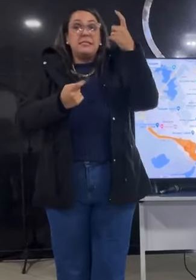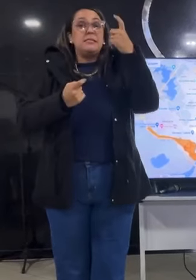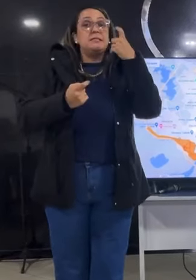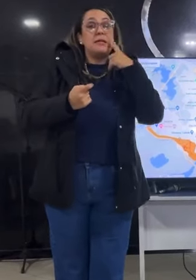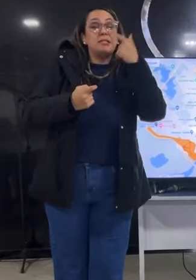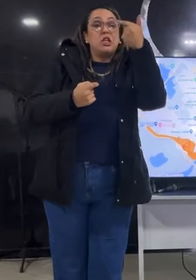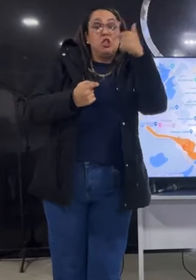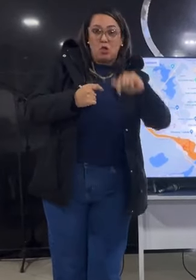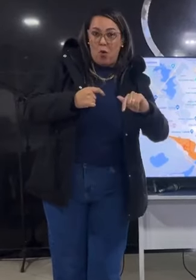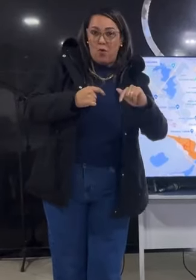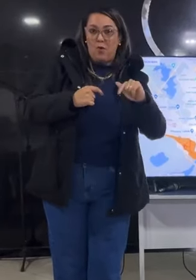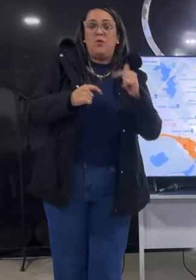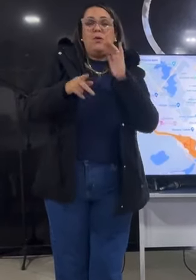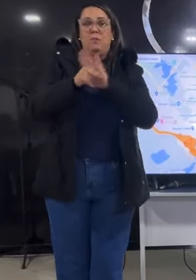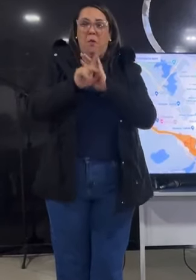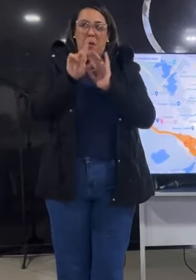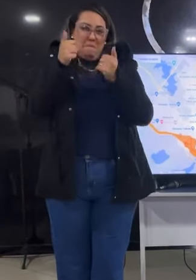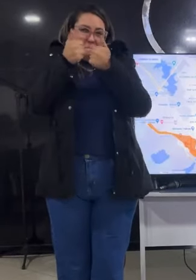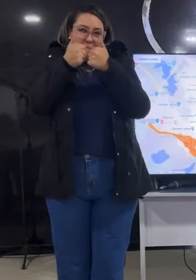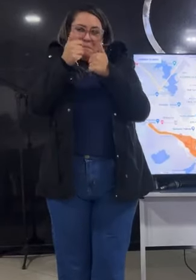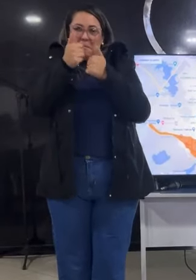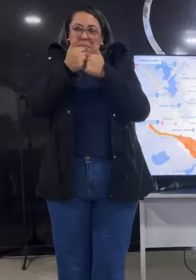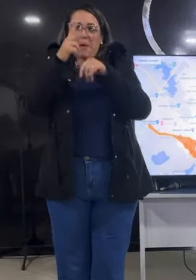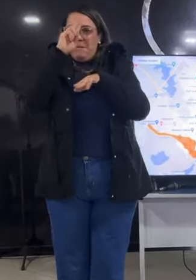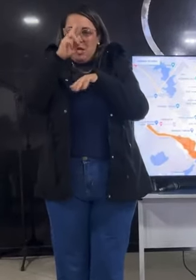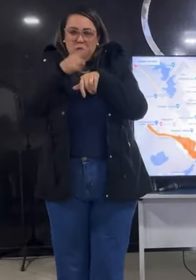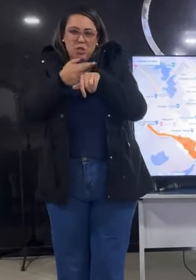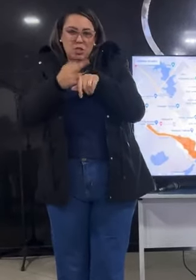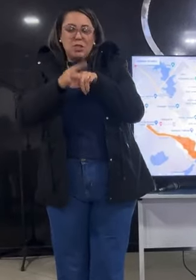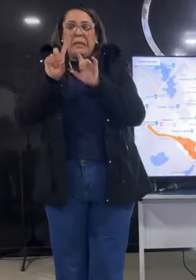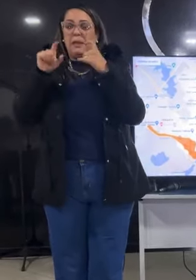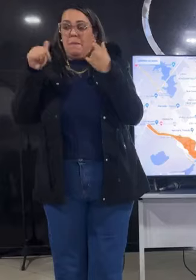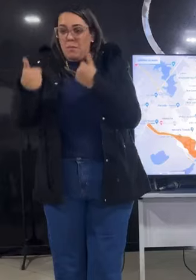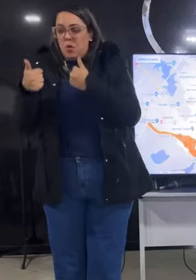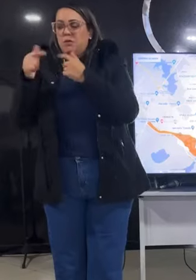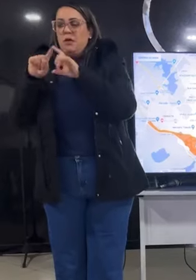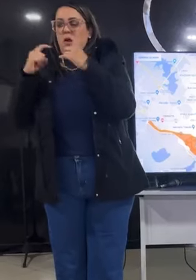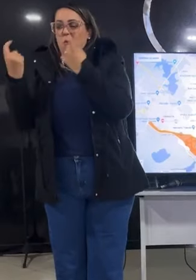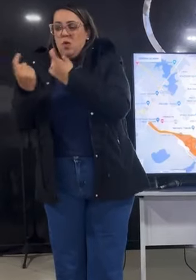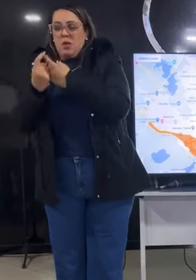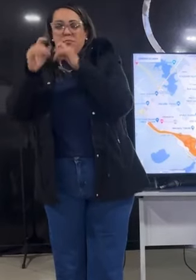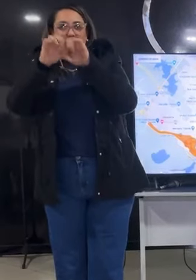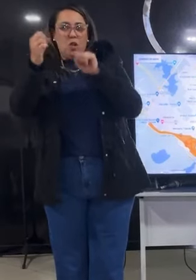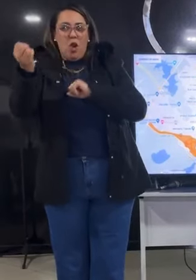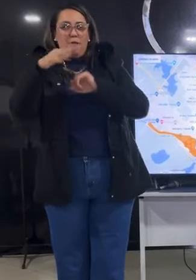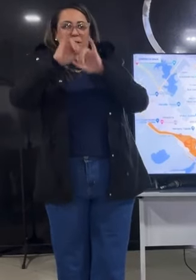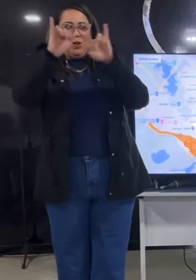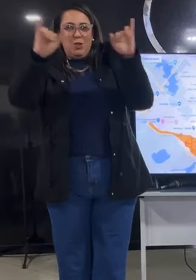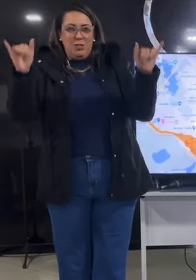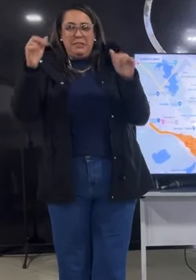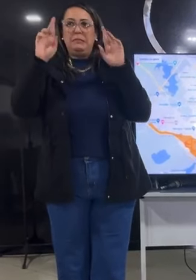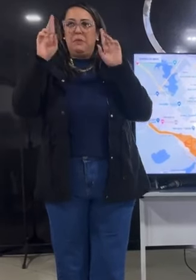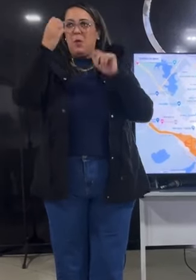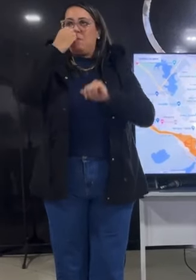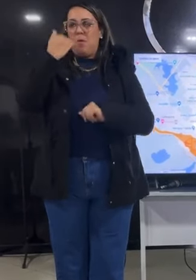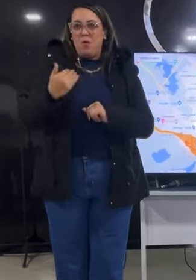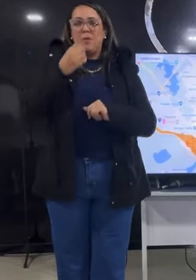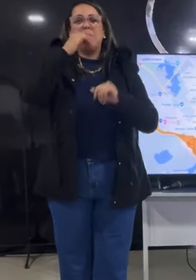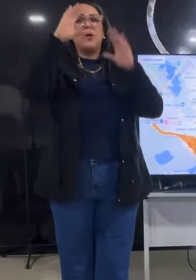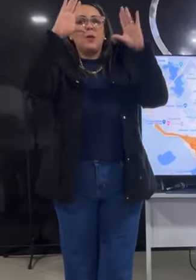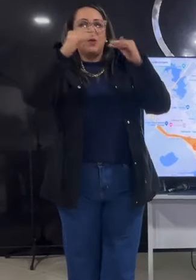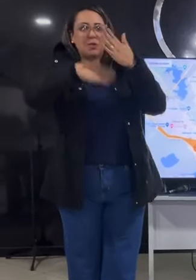no final da manhã depois da reunião que teremos na sexta para dar novas notícias que eu espero que sejam boas é isso